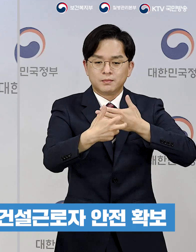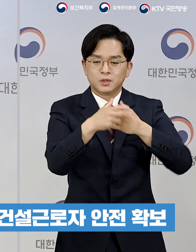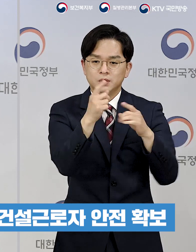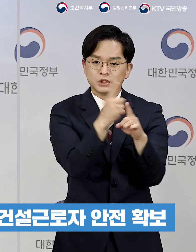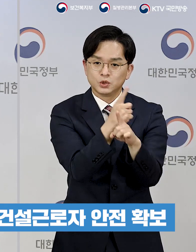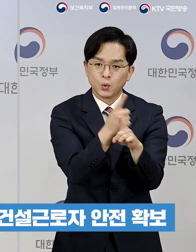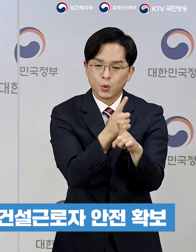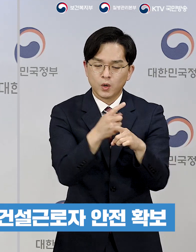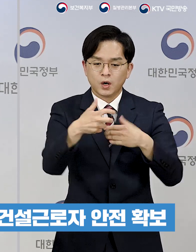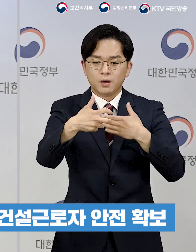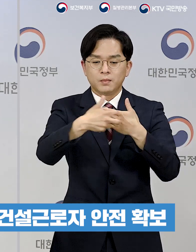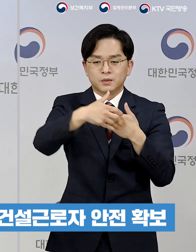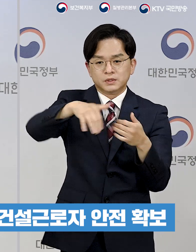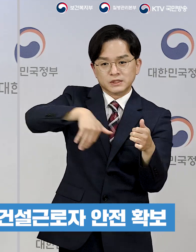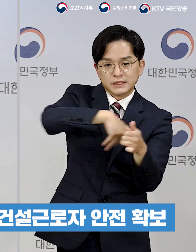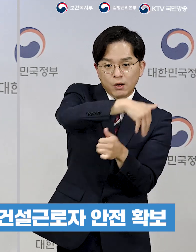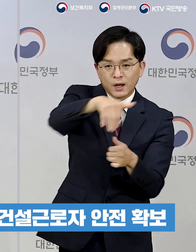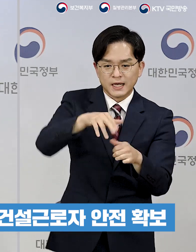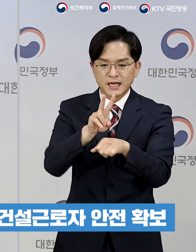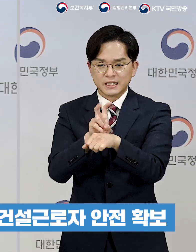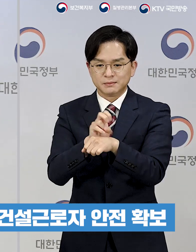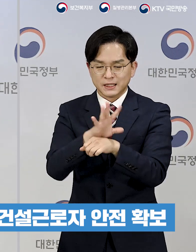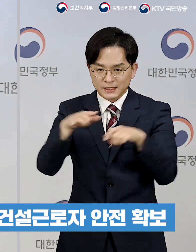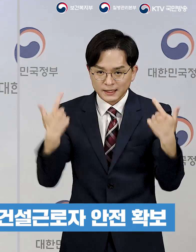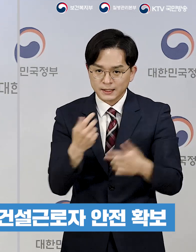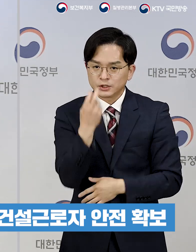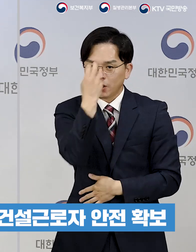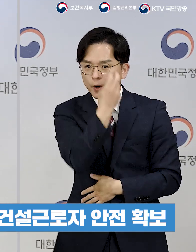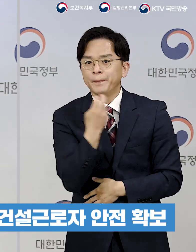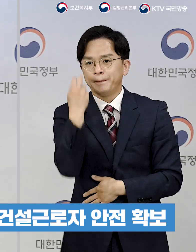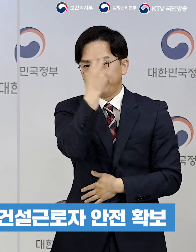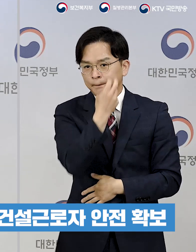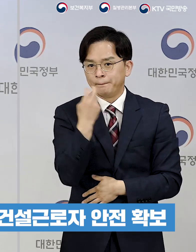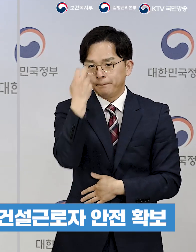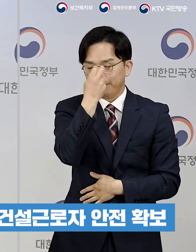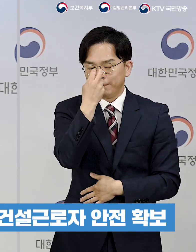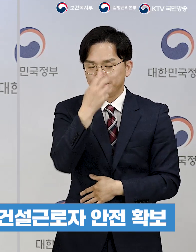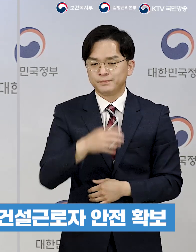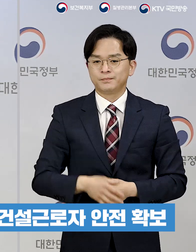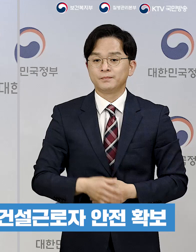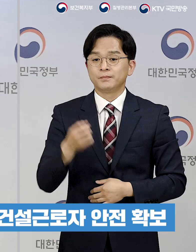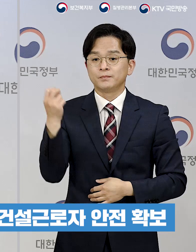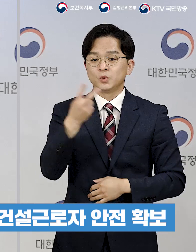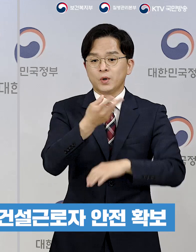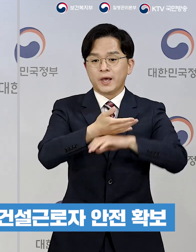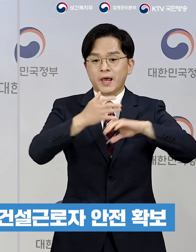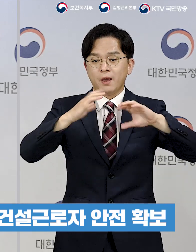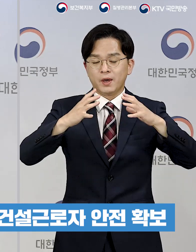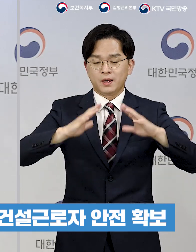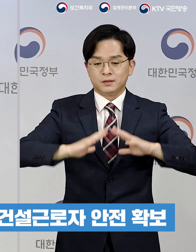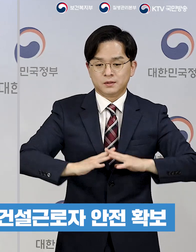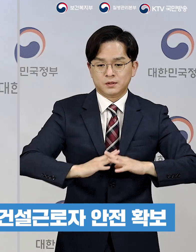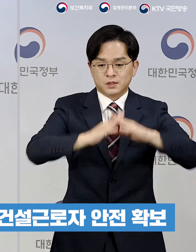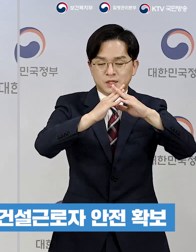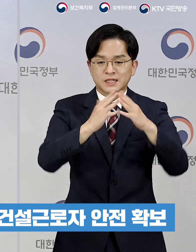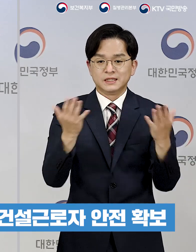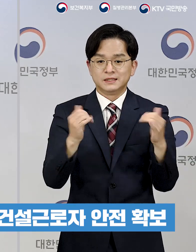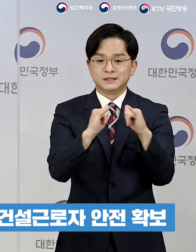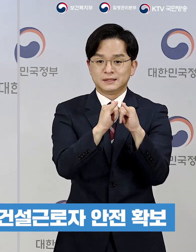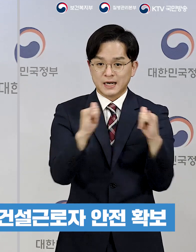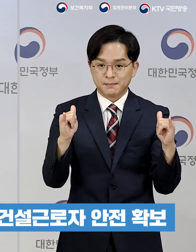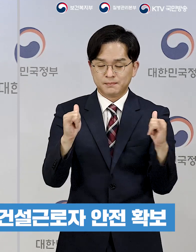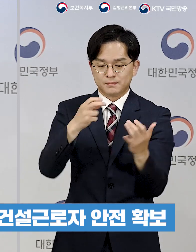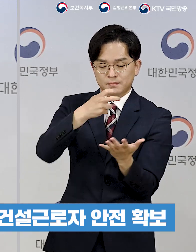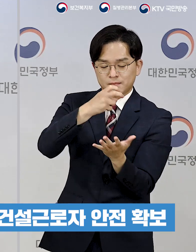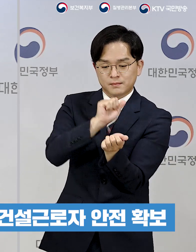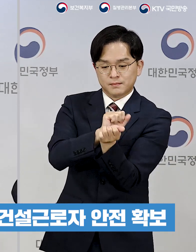치료와 현장의 방역 상황을 상시 점검하겠습니다. 해외 건설 현장 방역 지침을